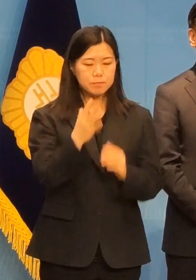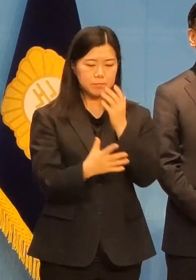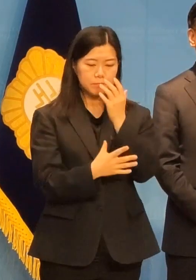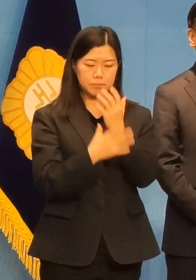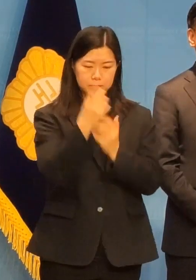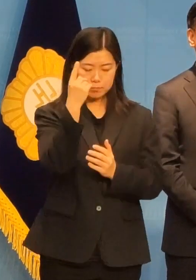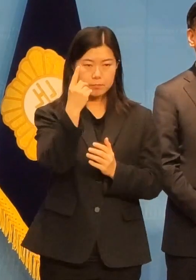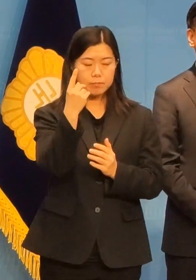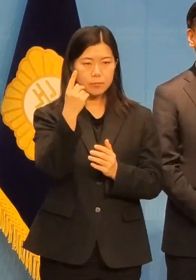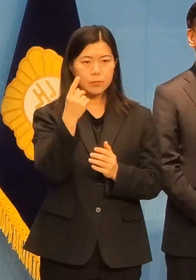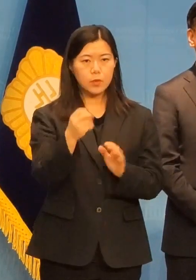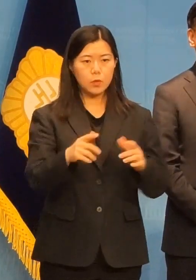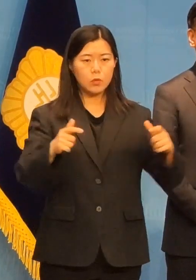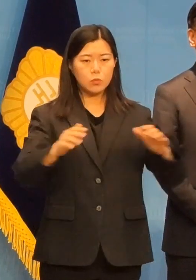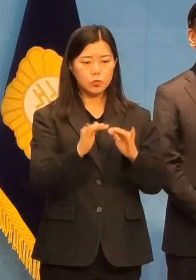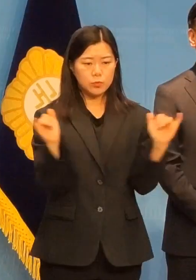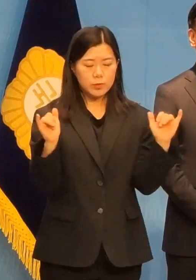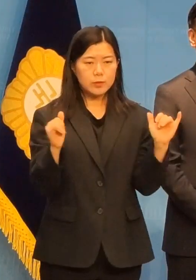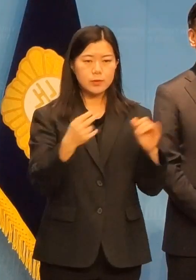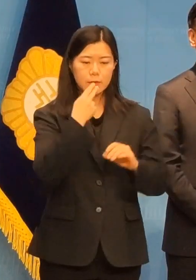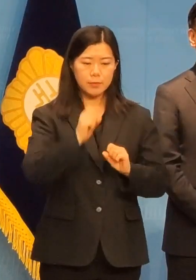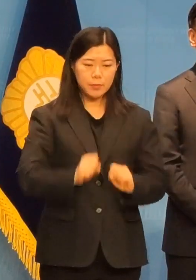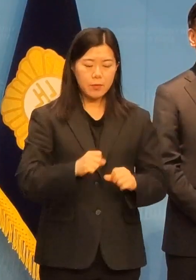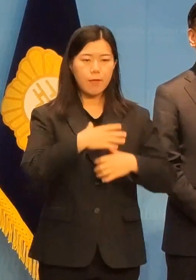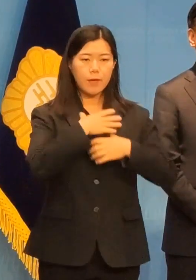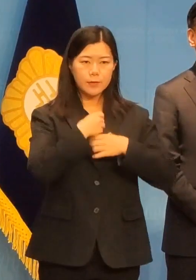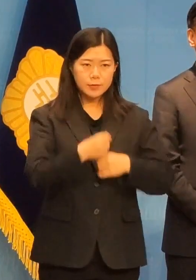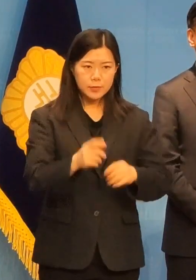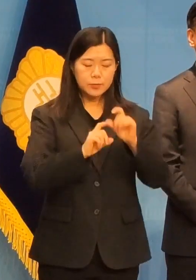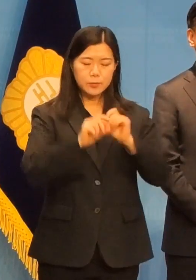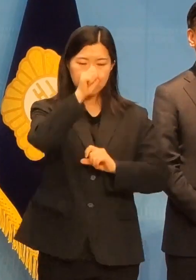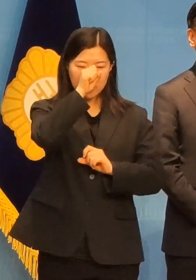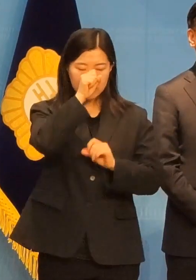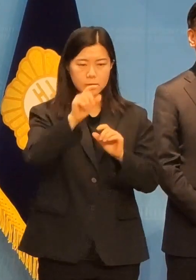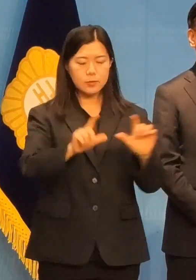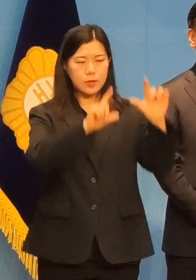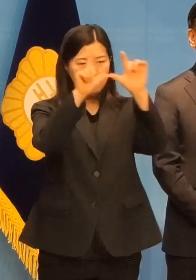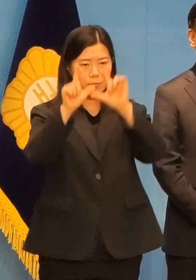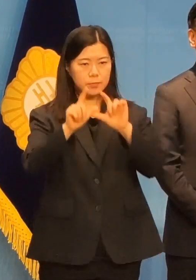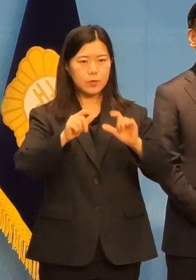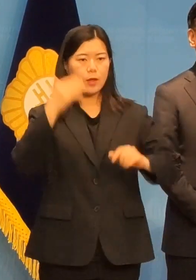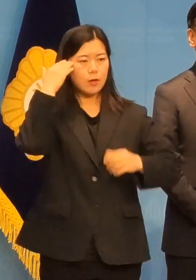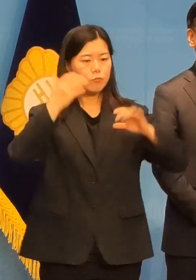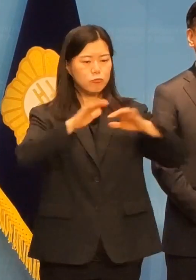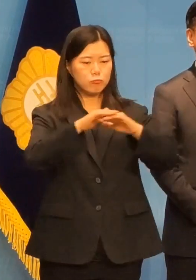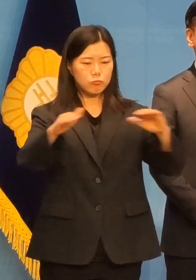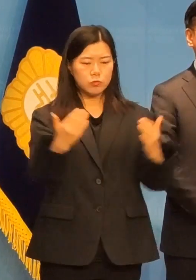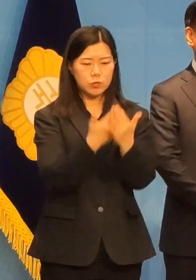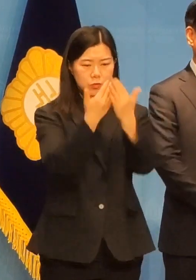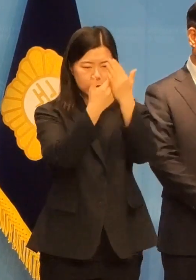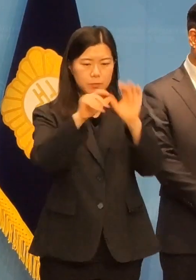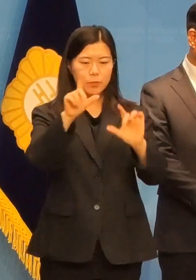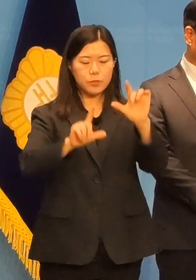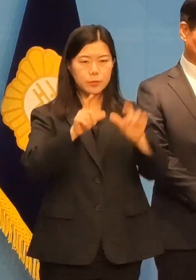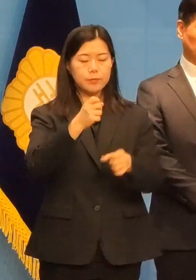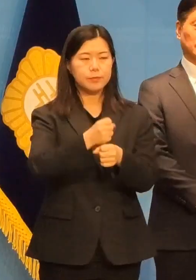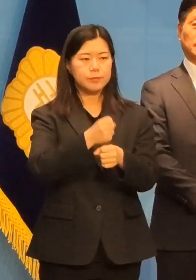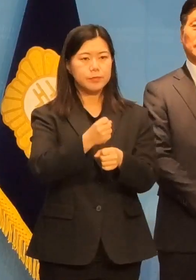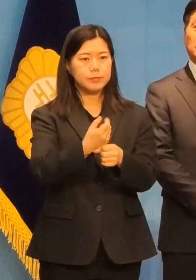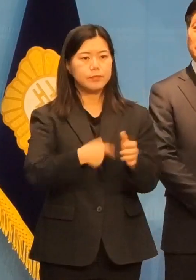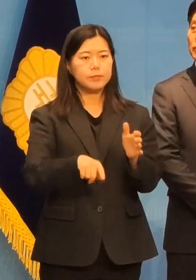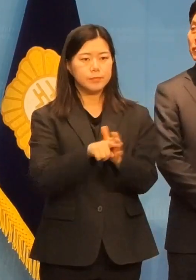우리 주민들의 생명과 안전, 더 나은 삶을 만들어가는 대한민국 균형 성장의 모델을 만들 수